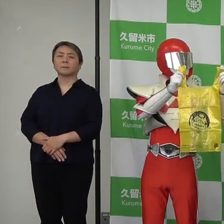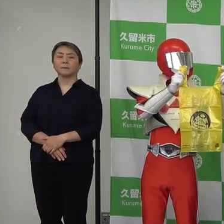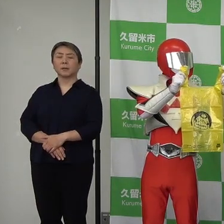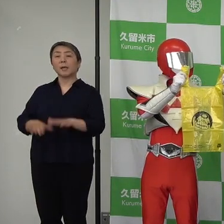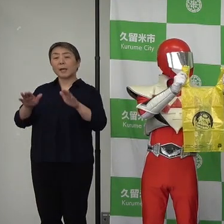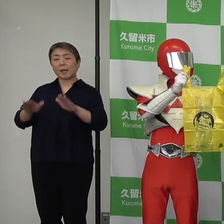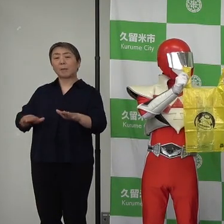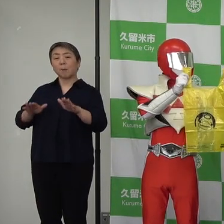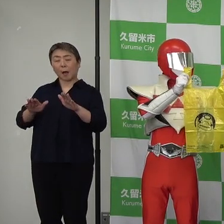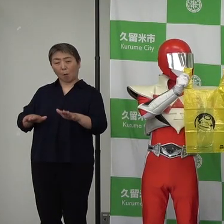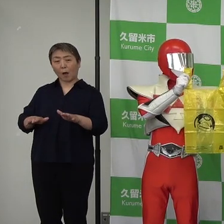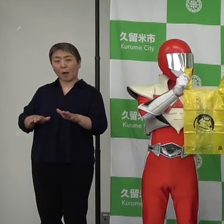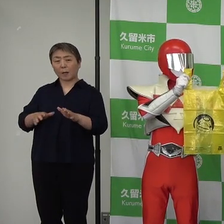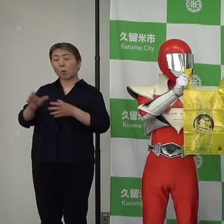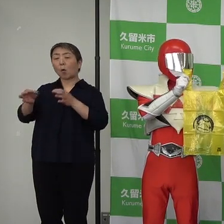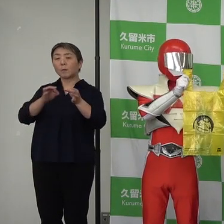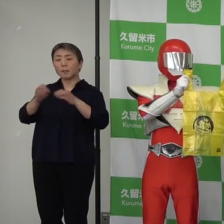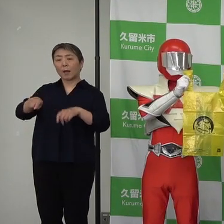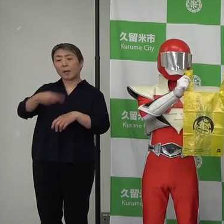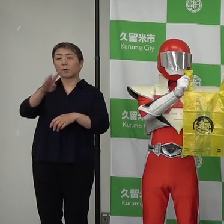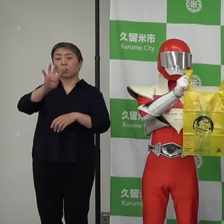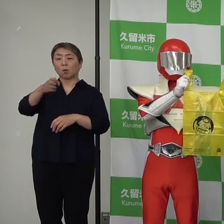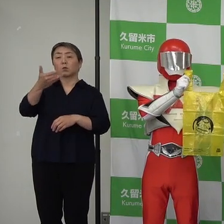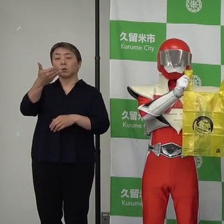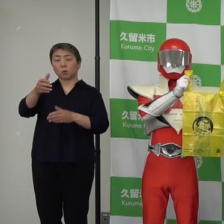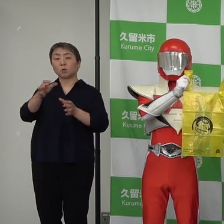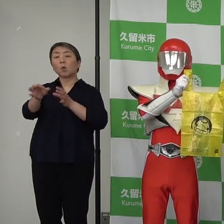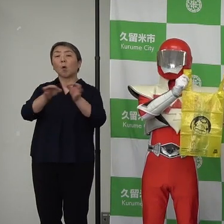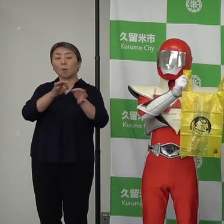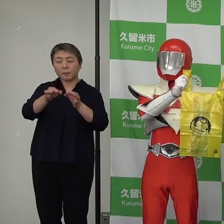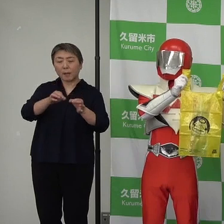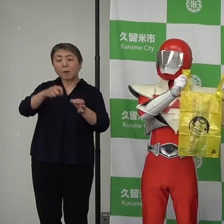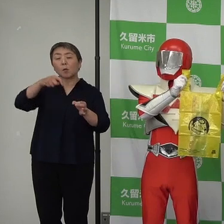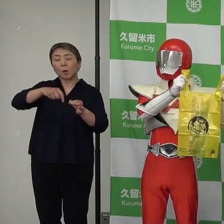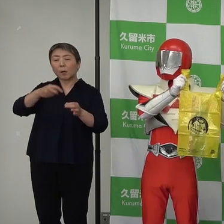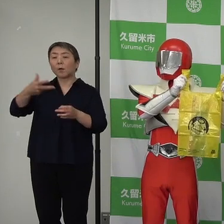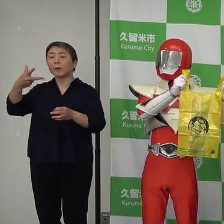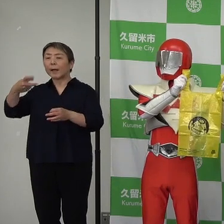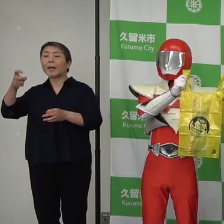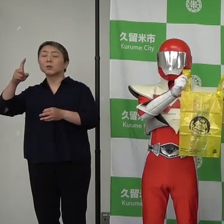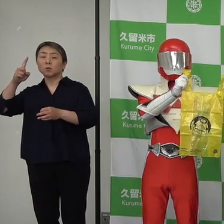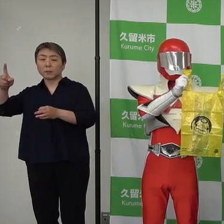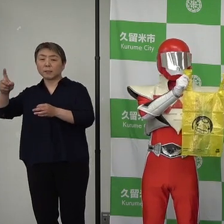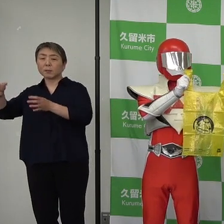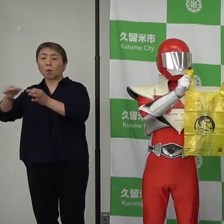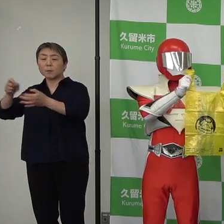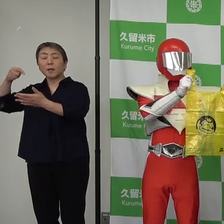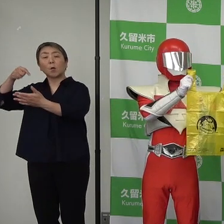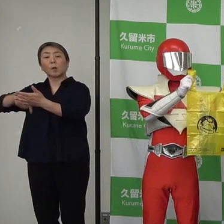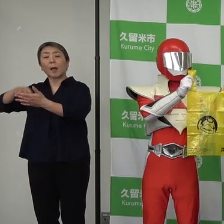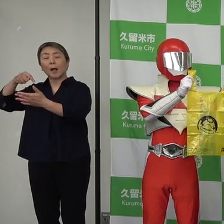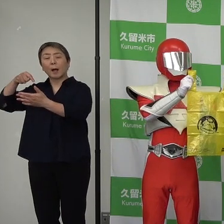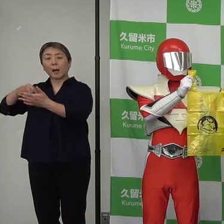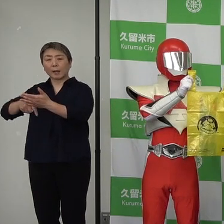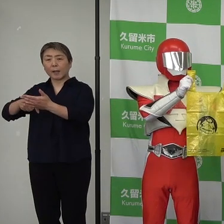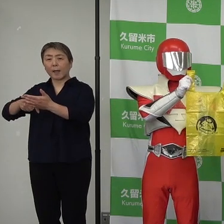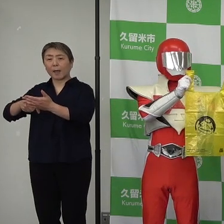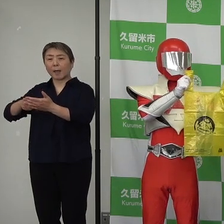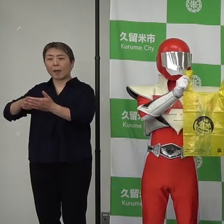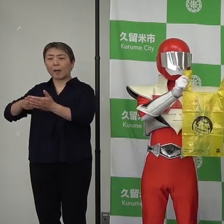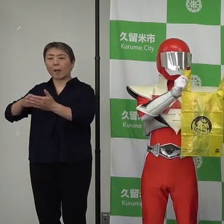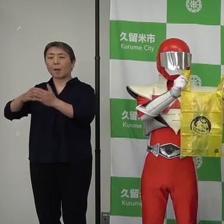現時点での取り扱い店舗は149店、そのうち71店舗で脱プラスチック